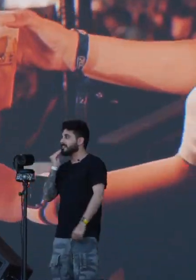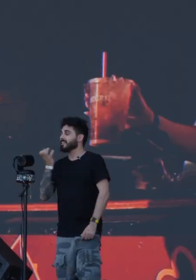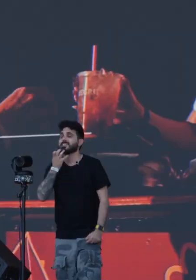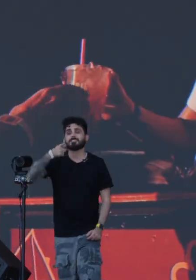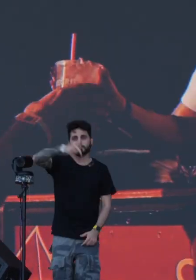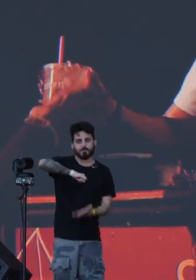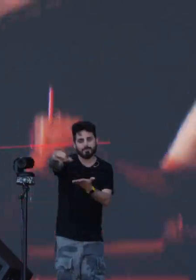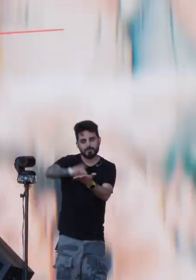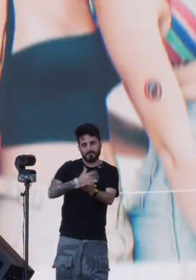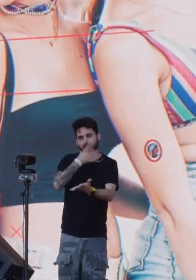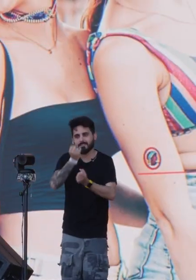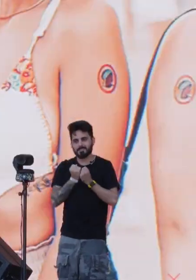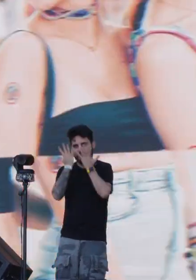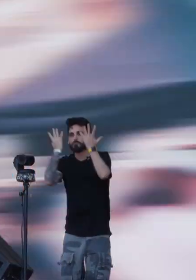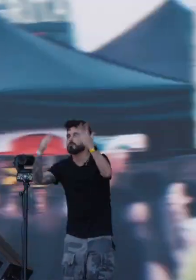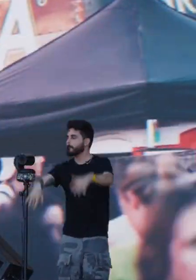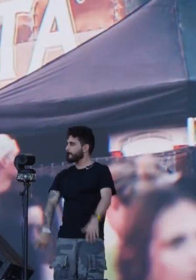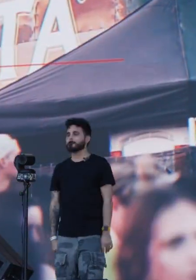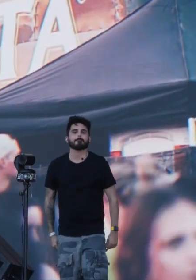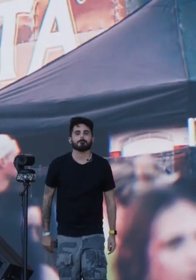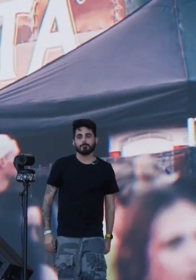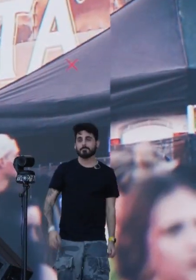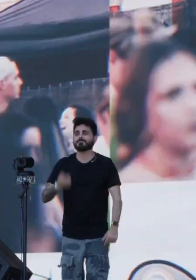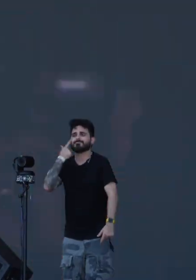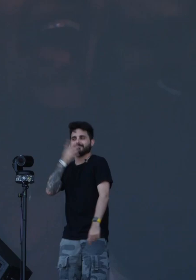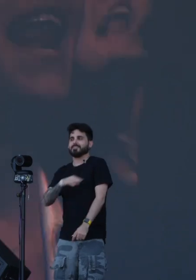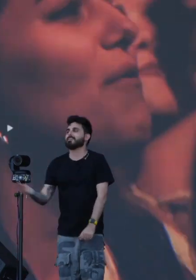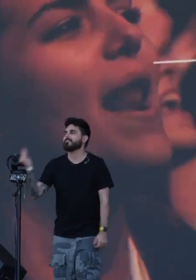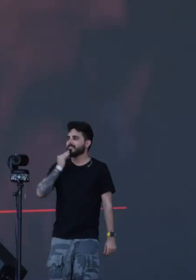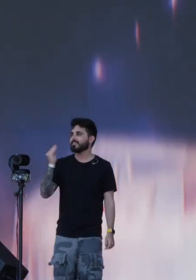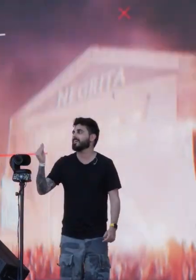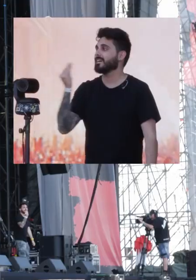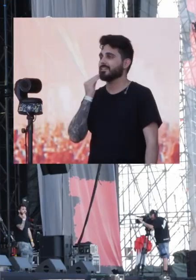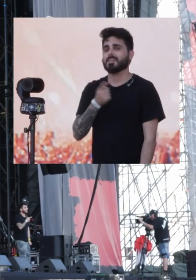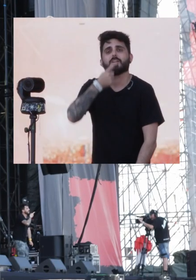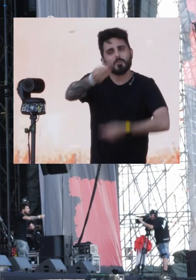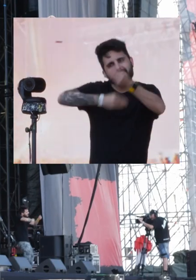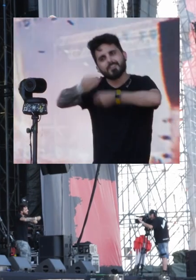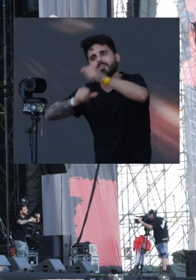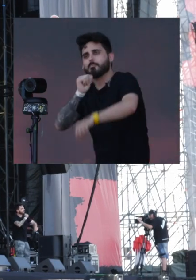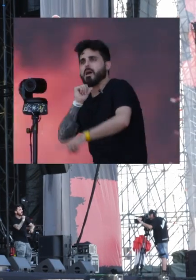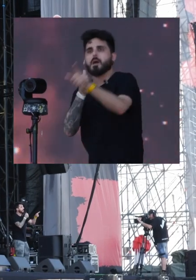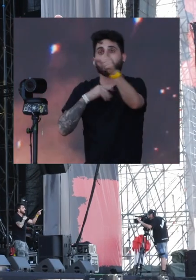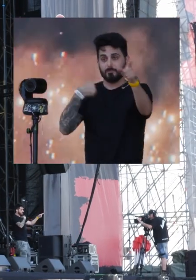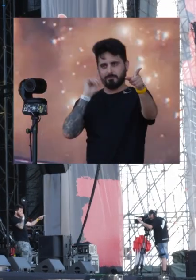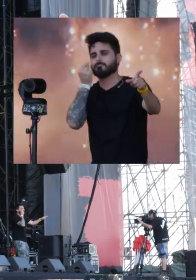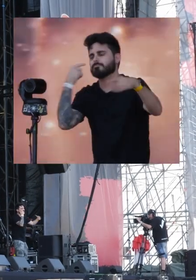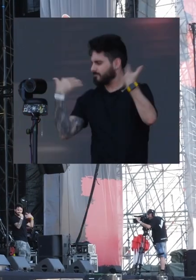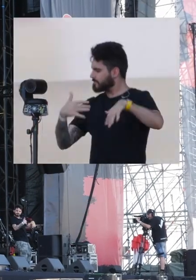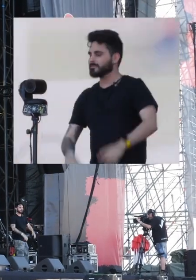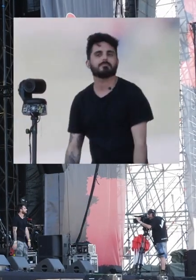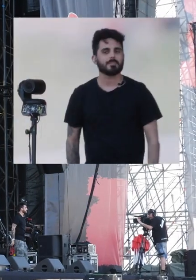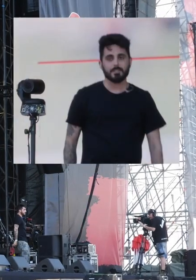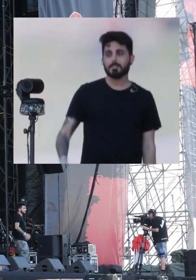mentida que em posi tonta si tu m'escrius. Sembla mentida que de tu m'arribin males